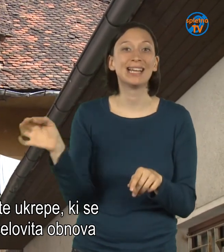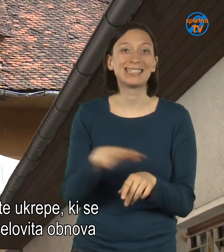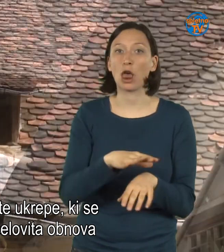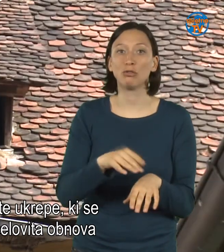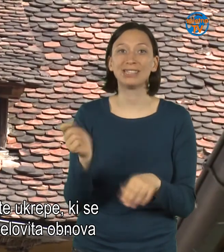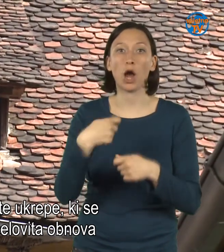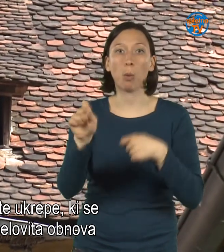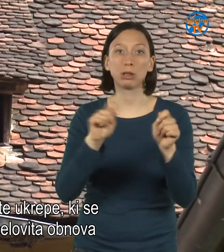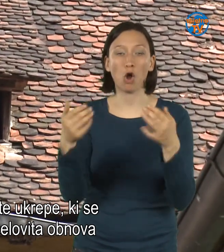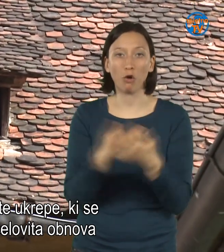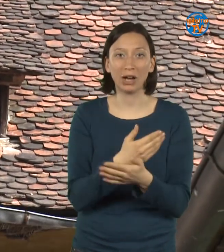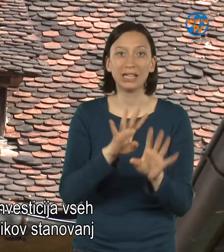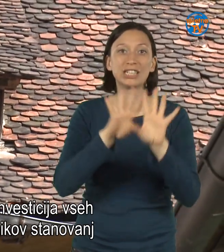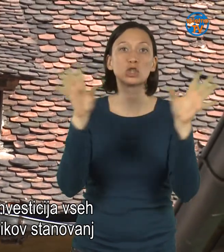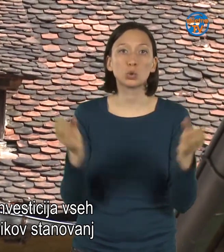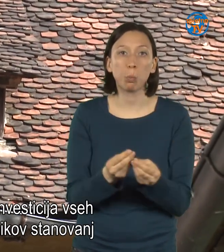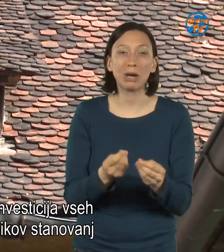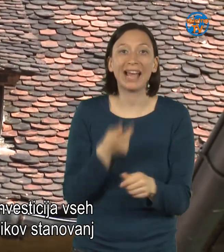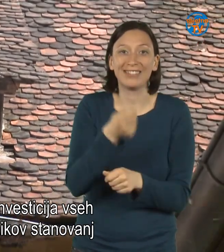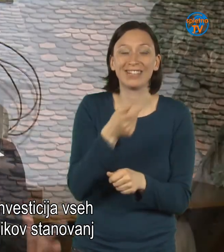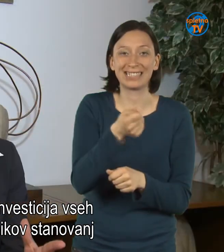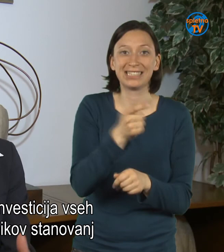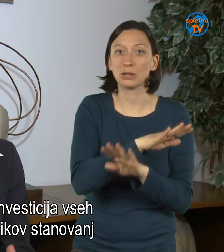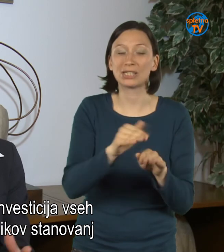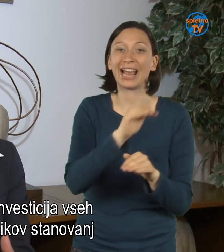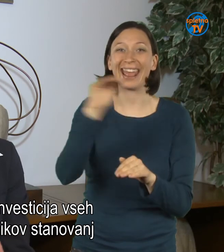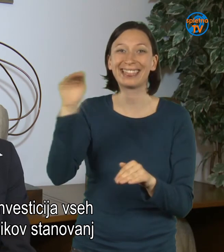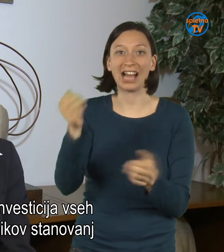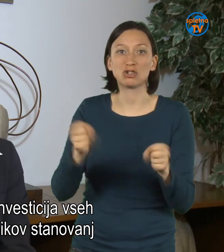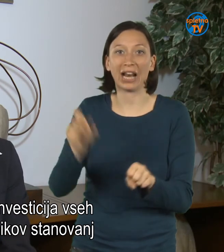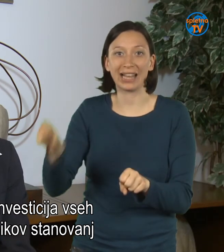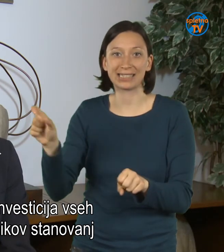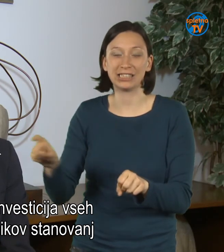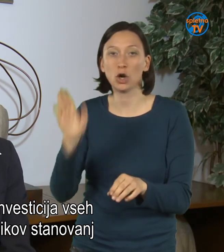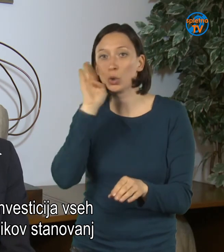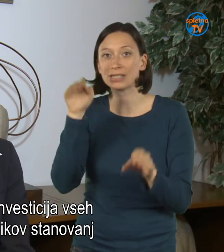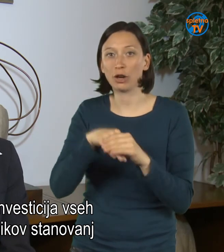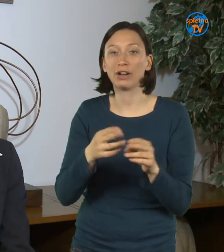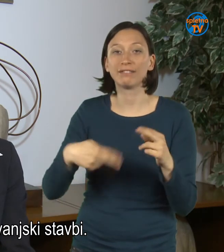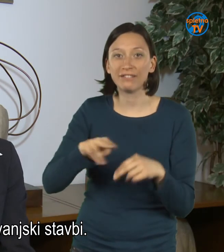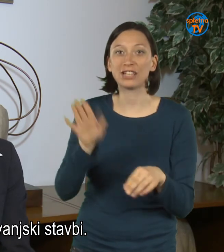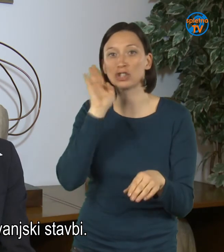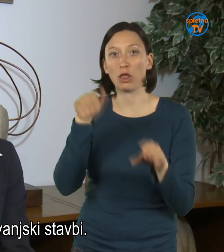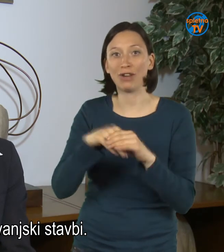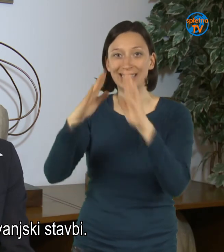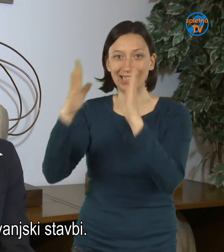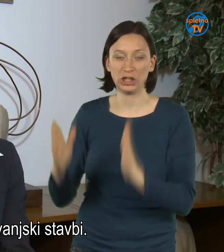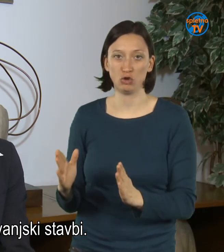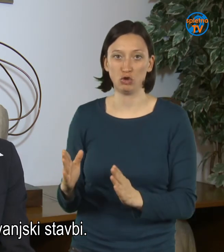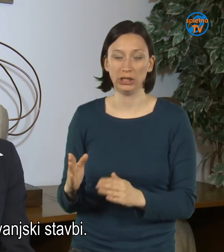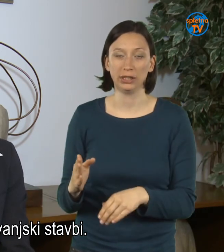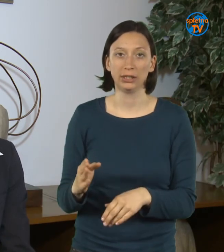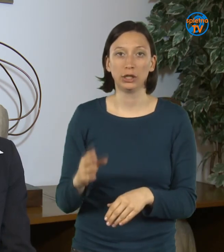kot celovita obnova oziroma skupna investicija vseh etažnih lastnikov stanovanj v več